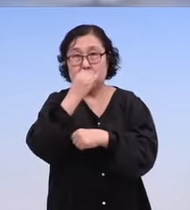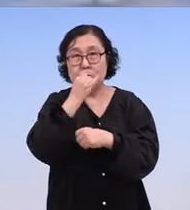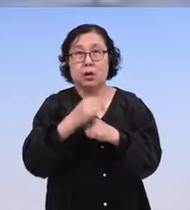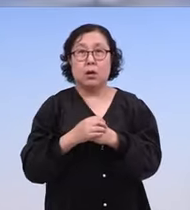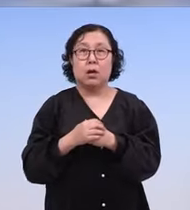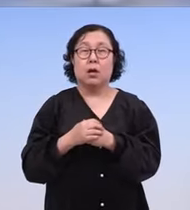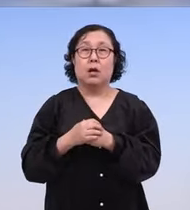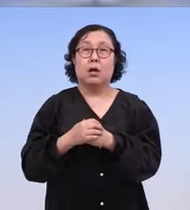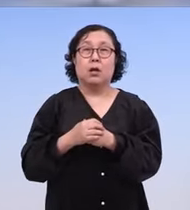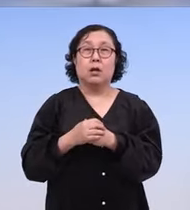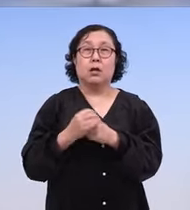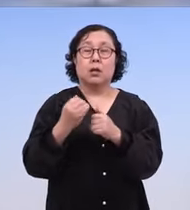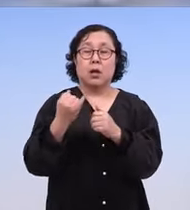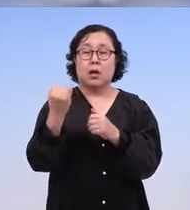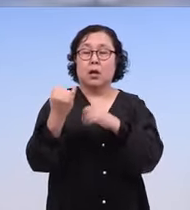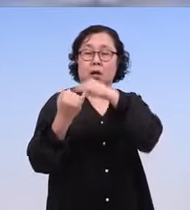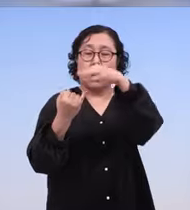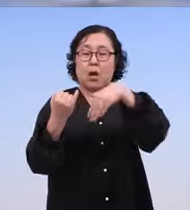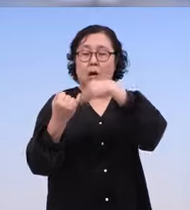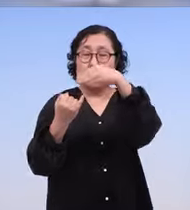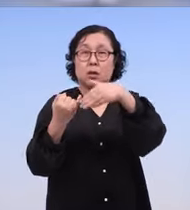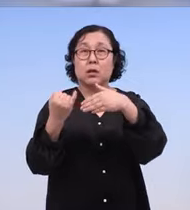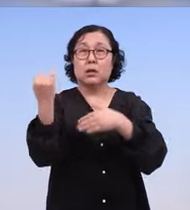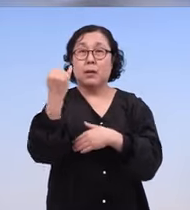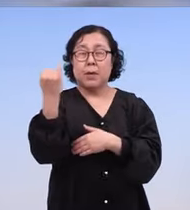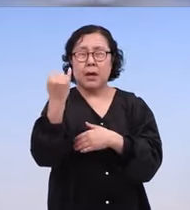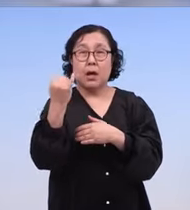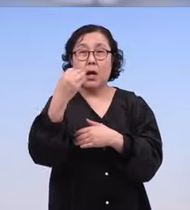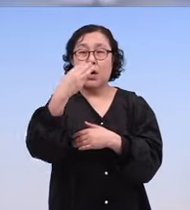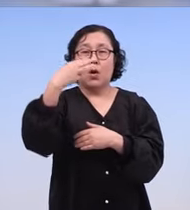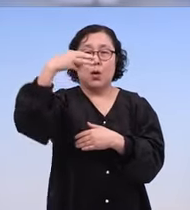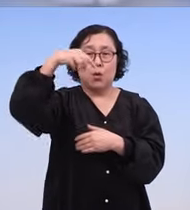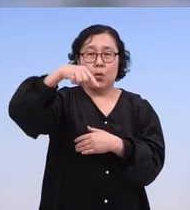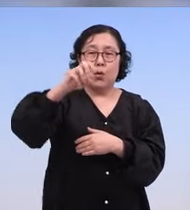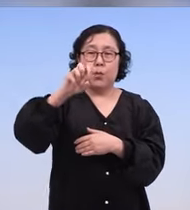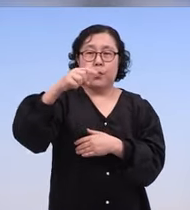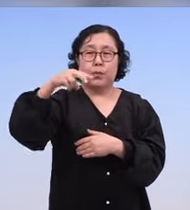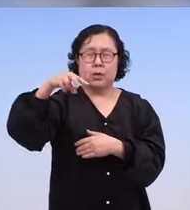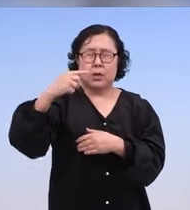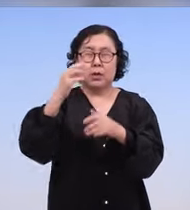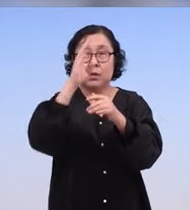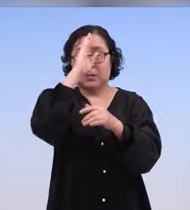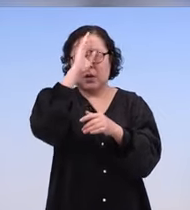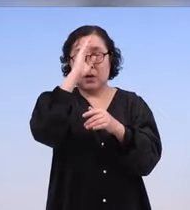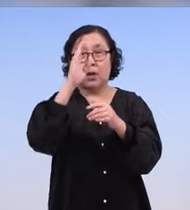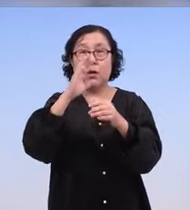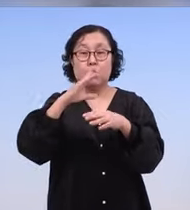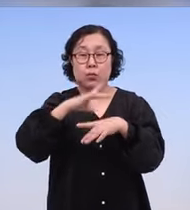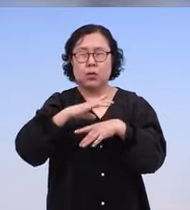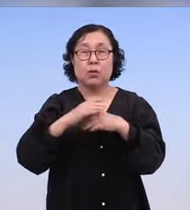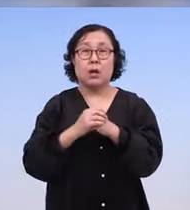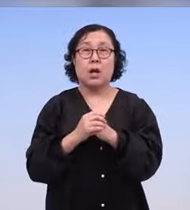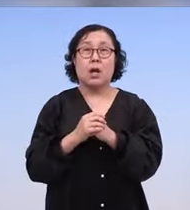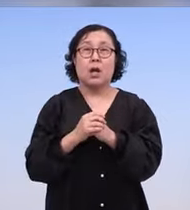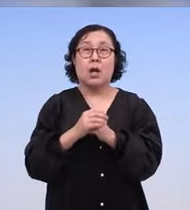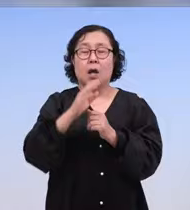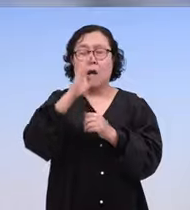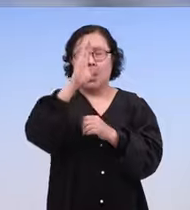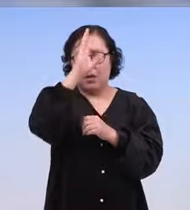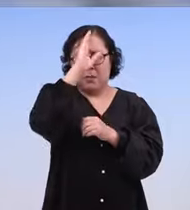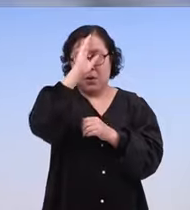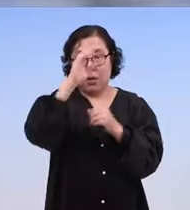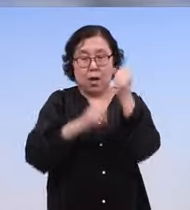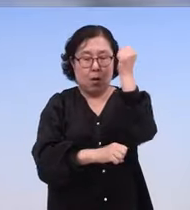그 이 미혼 자매가 이제 루푸스 병이 온 건데, 이 루푸스 병이 진짜 무서운 게요, 아직까지